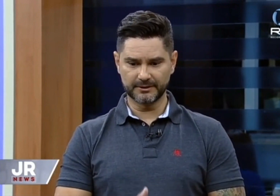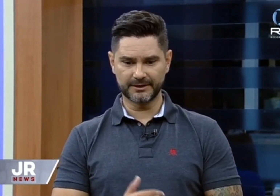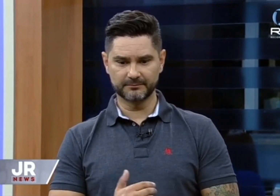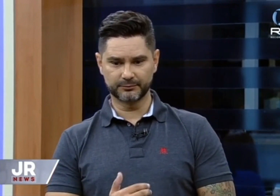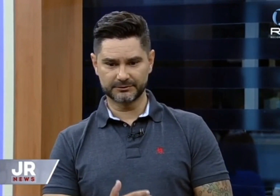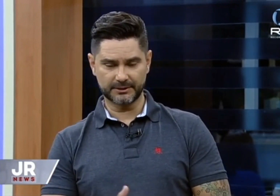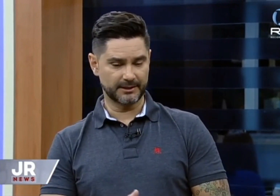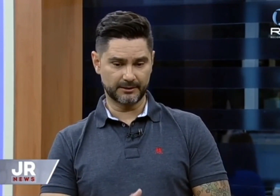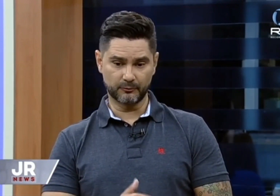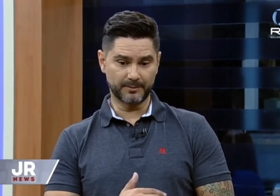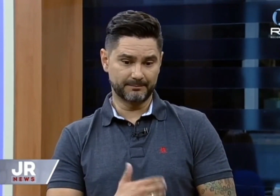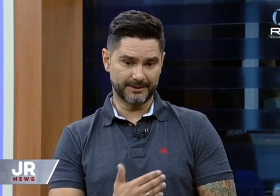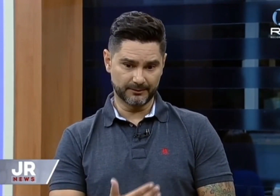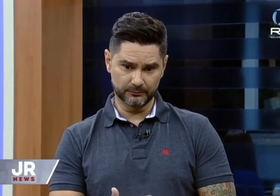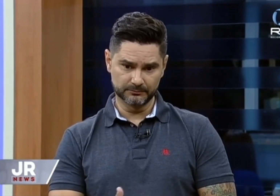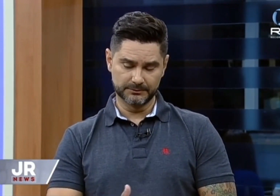pessoa o papel